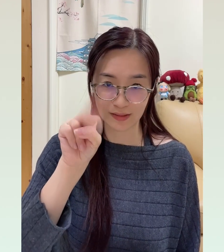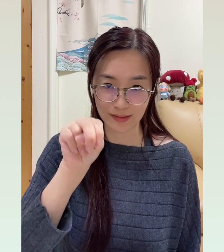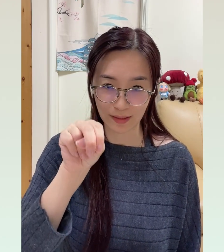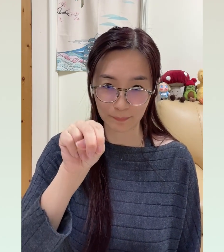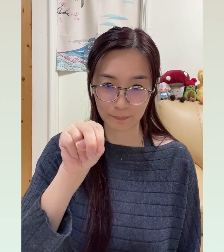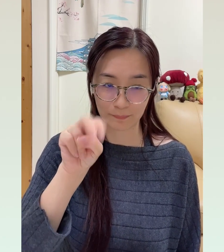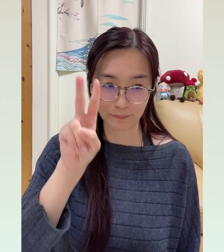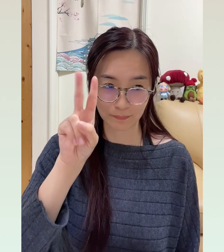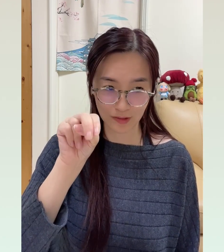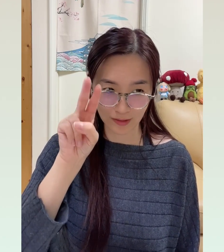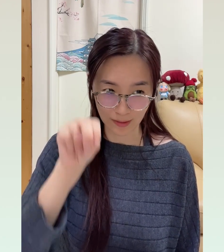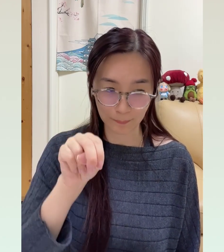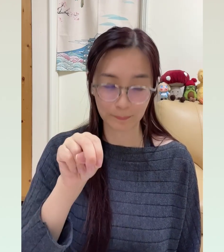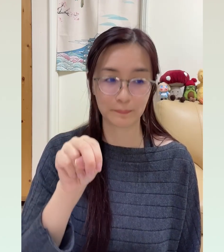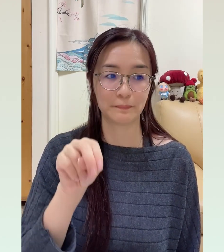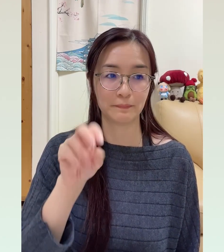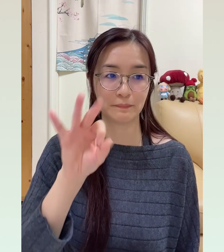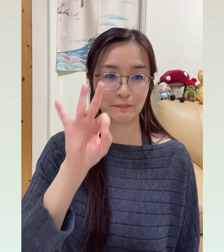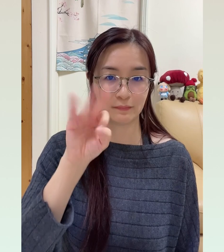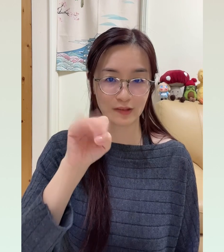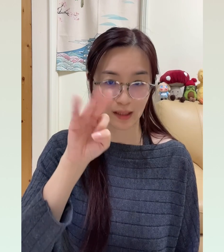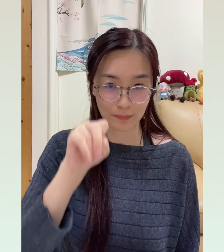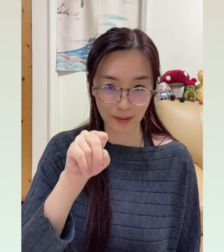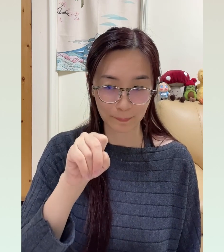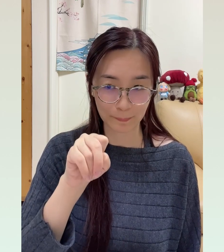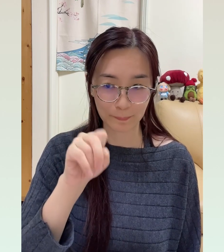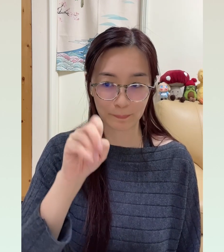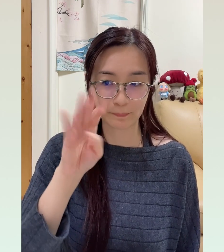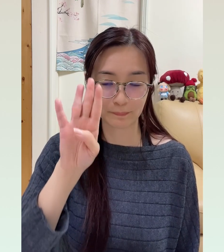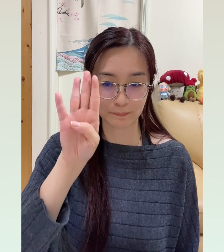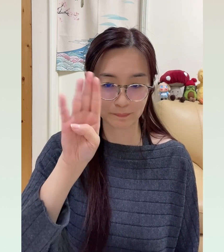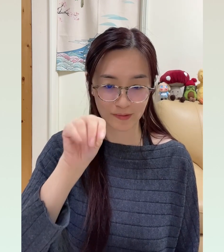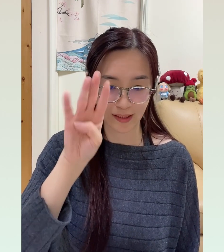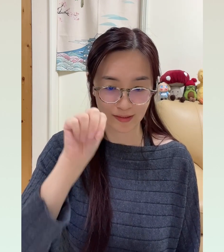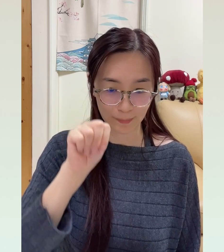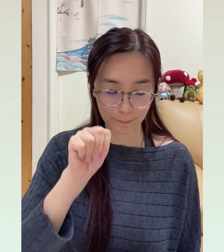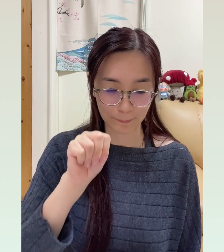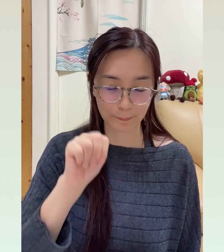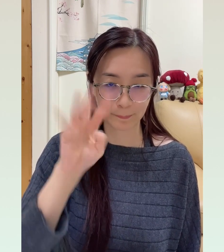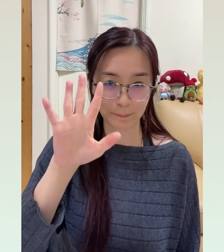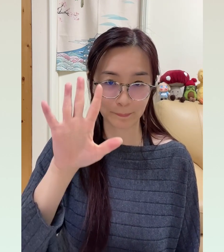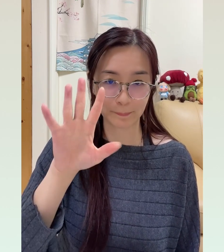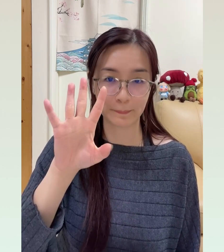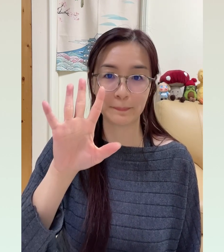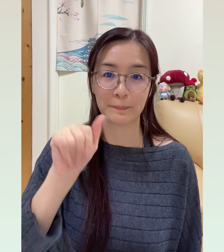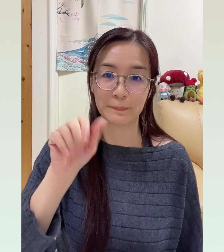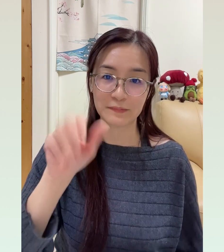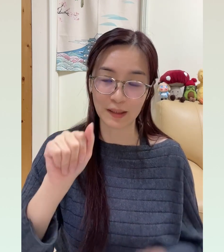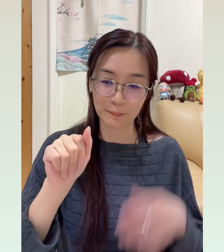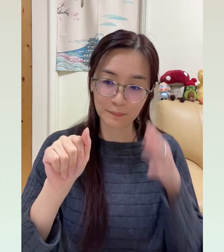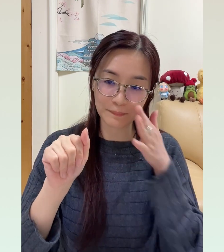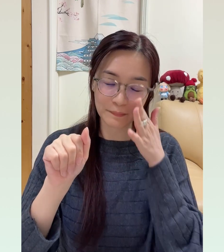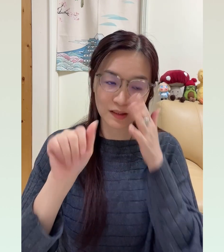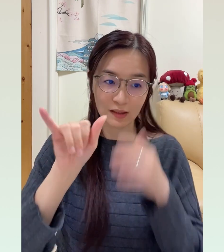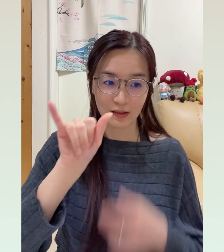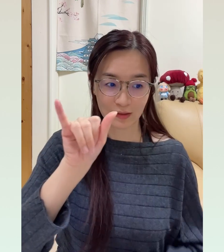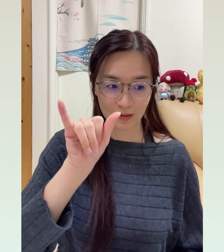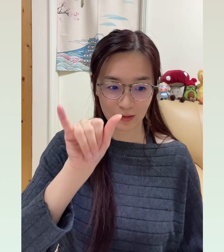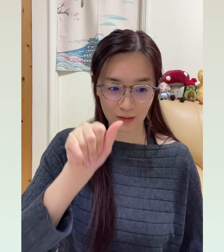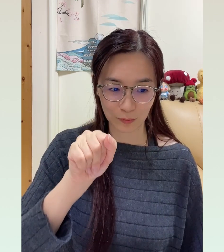20 20 30 40 50